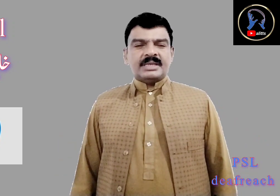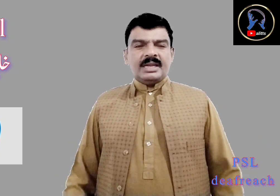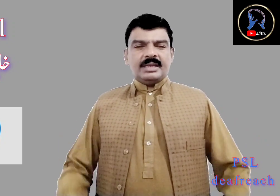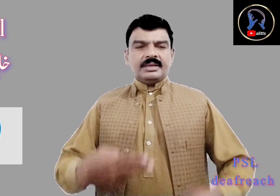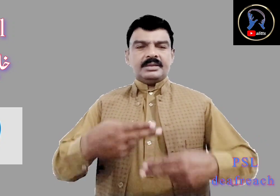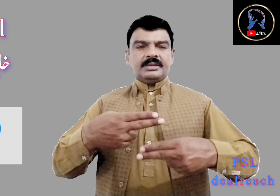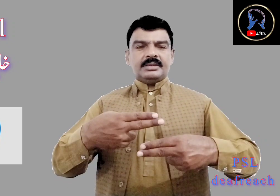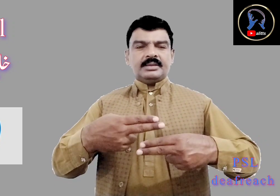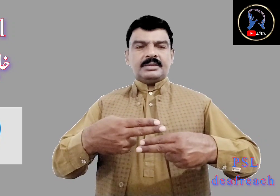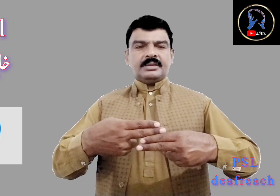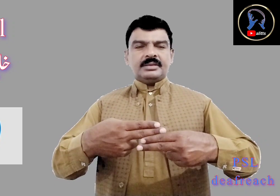सेल